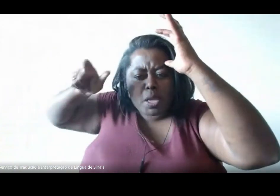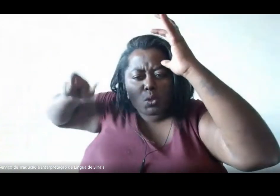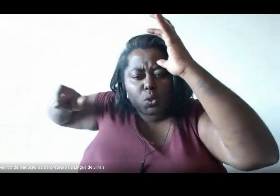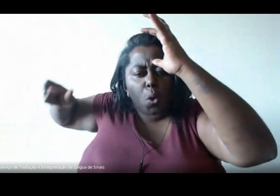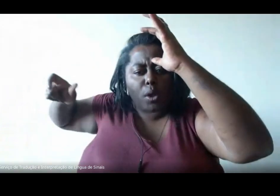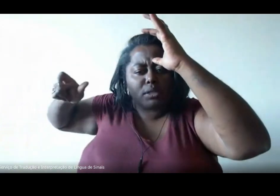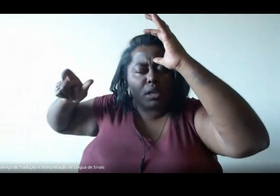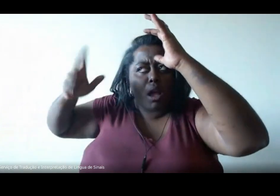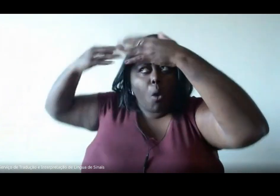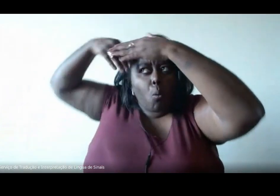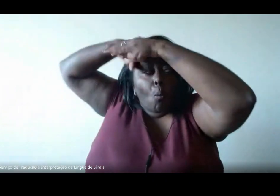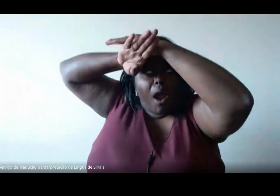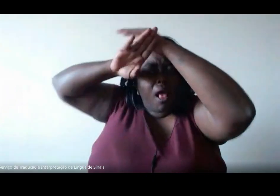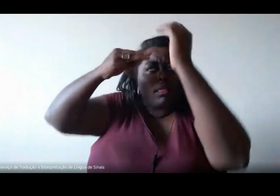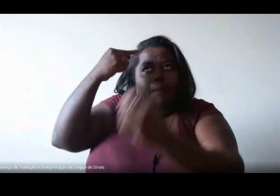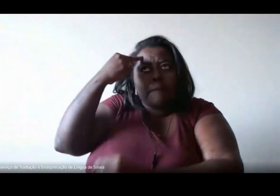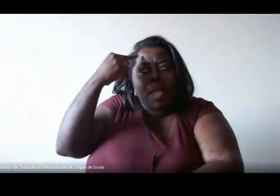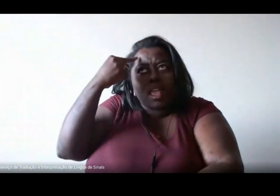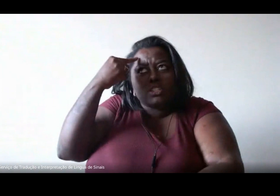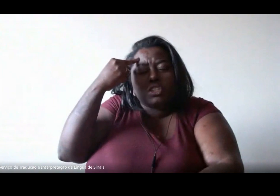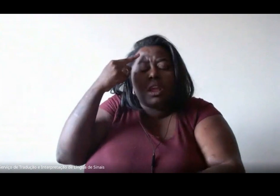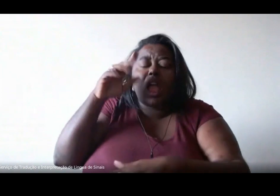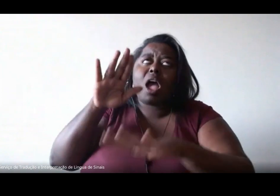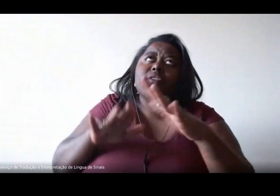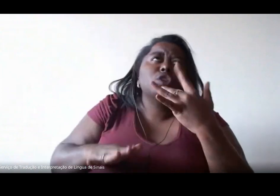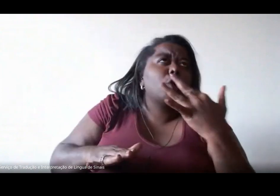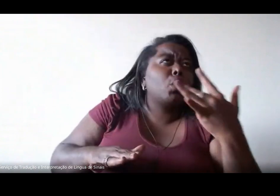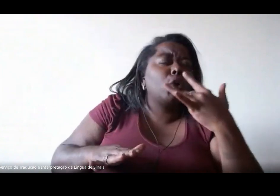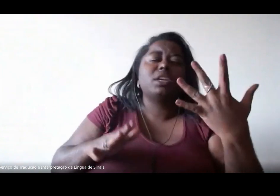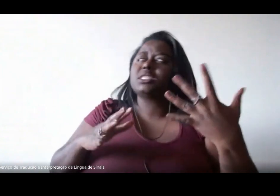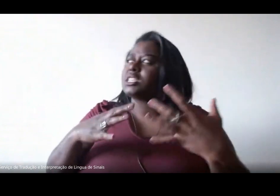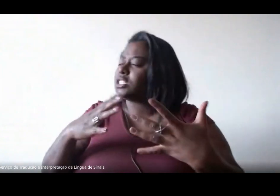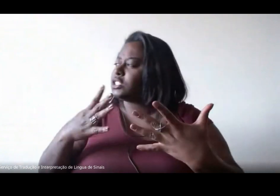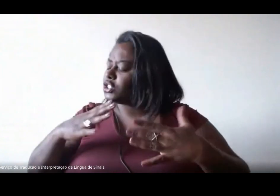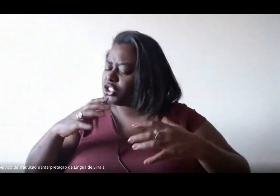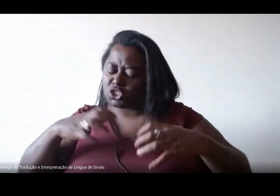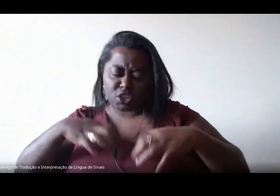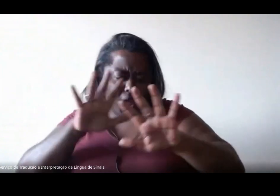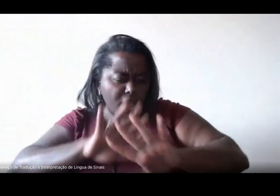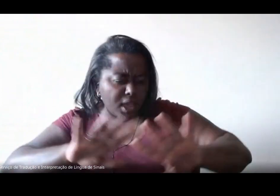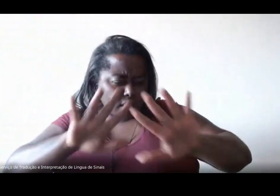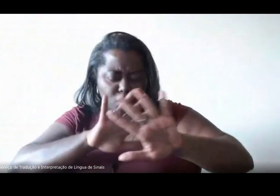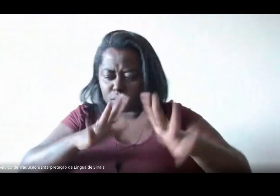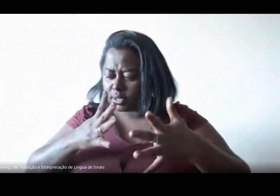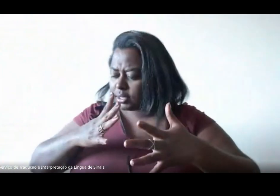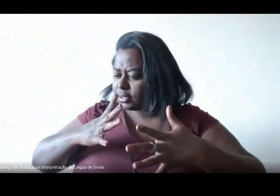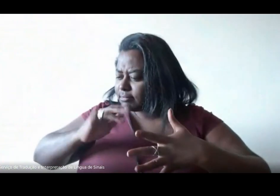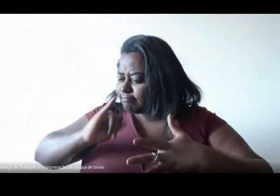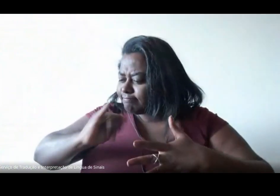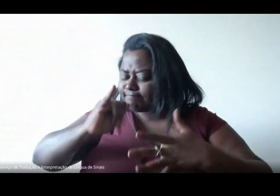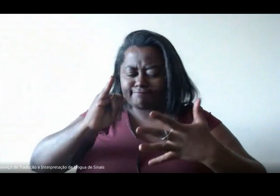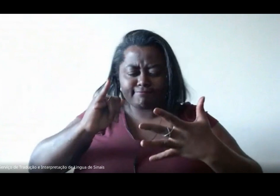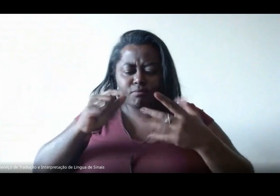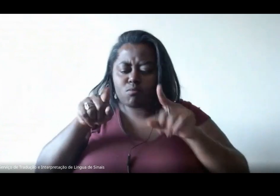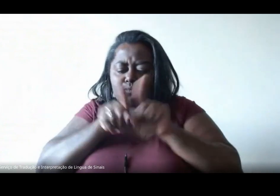parte das vezes, guardamos em nossa mente com cores, proporções, gestos, ditos, que